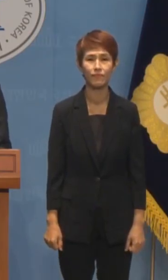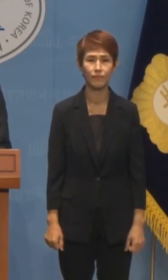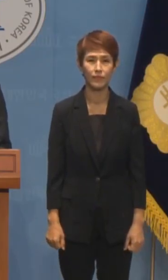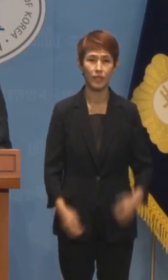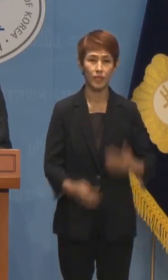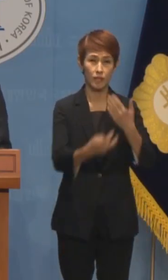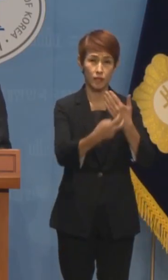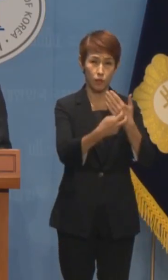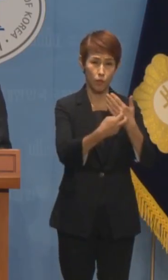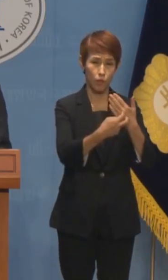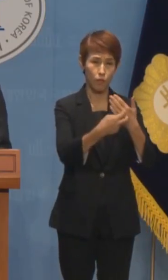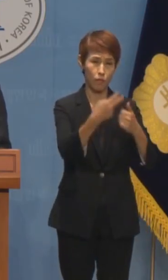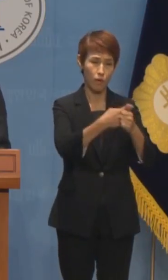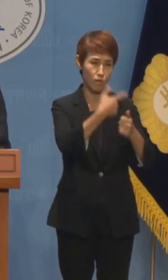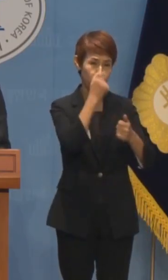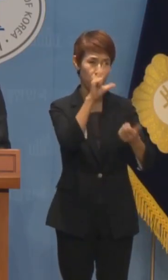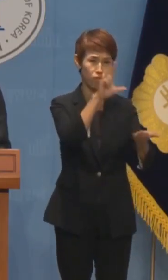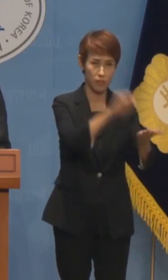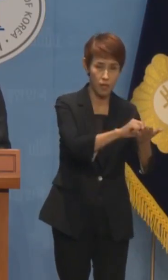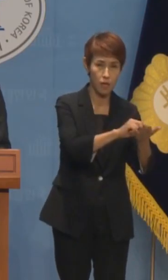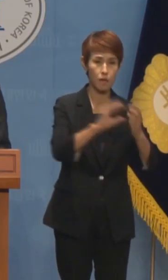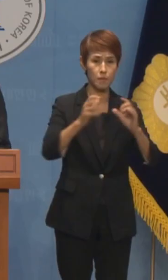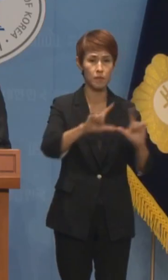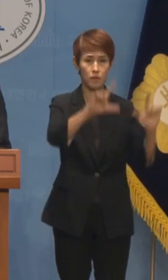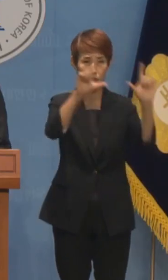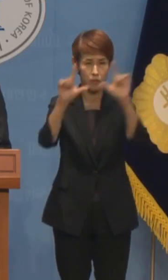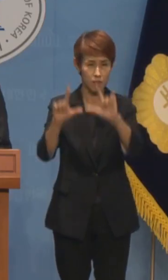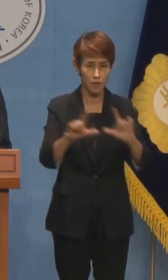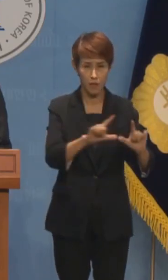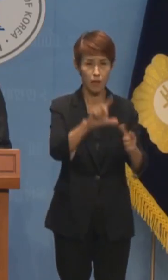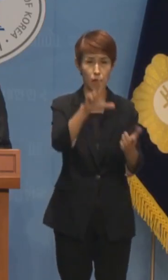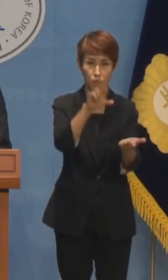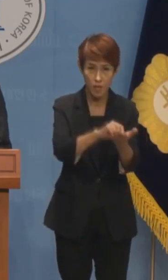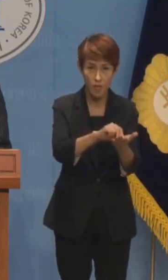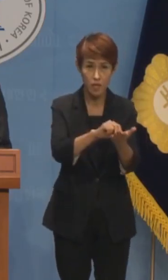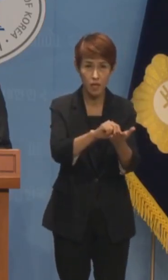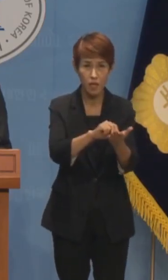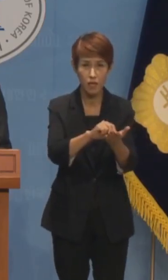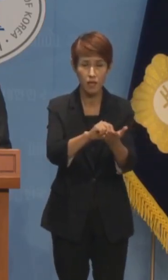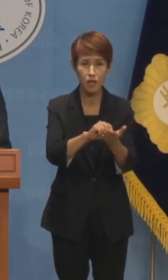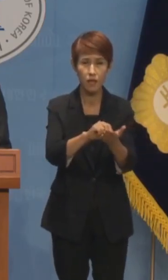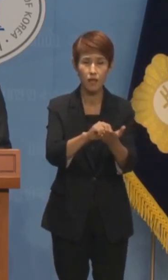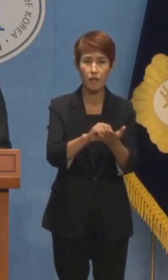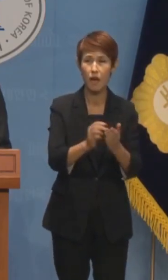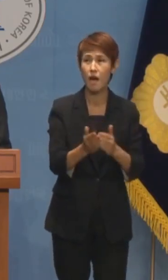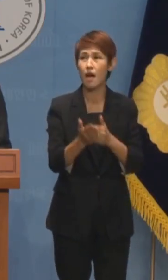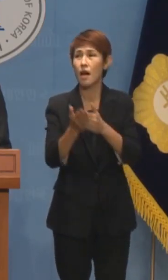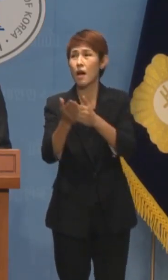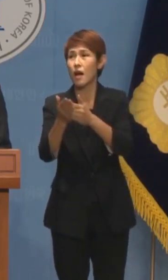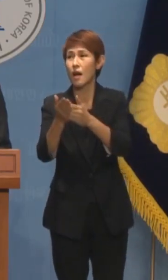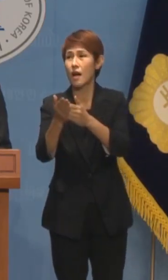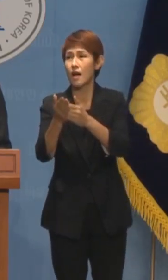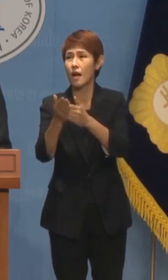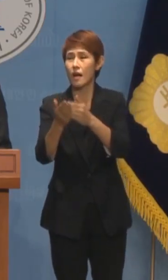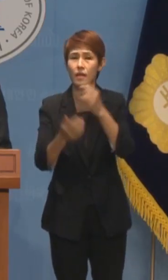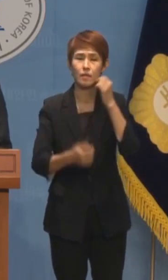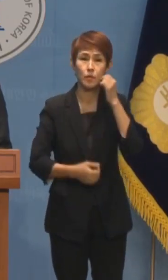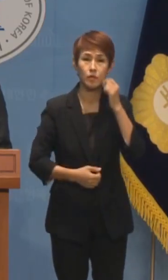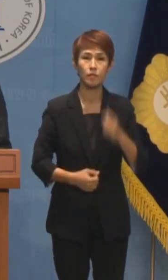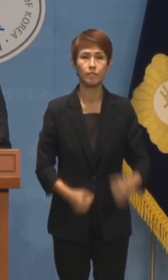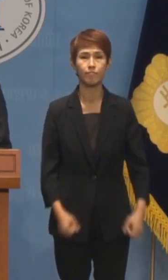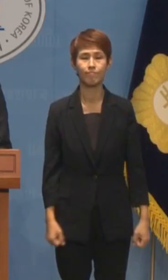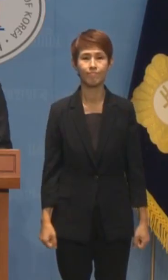의료 대란과 민생 위기는 말도 꺼내지 못하면서 다시